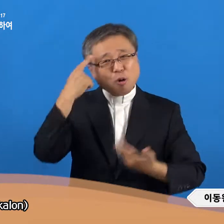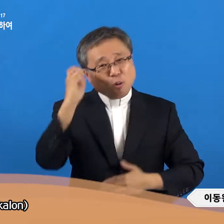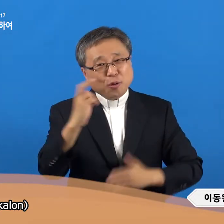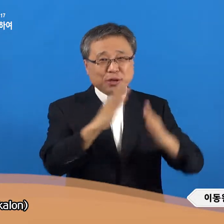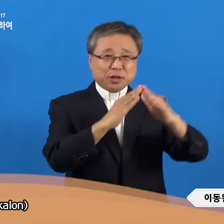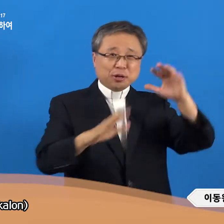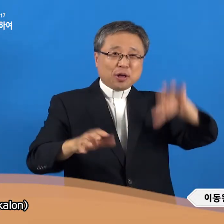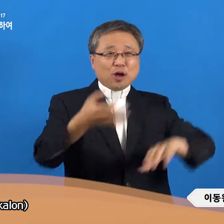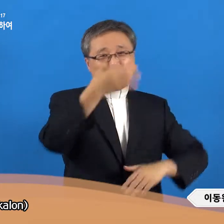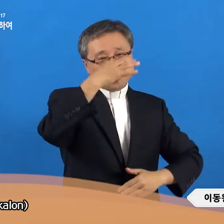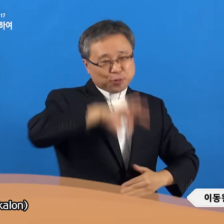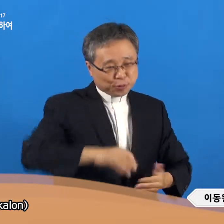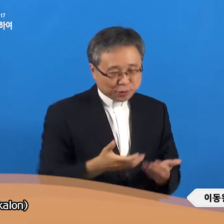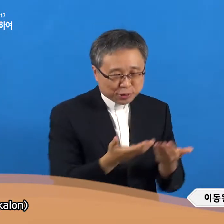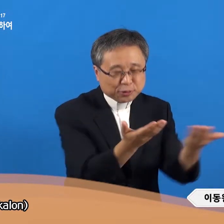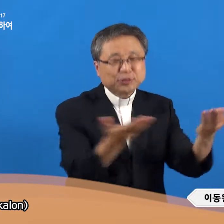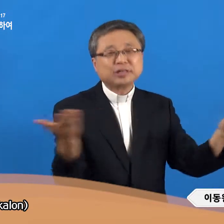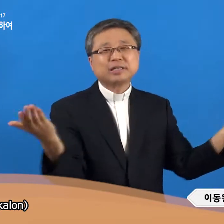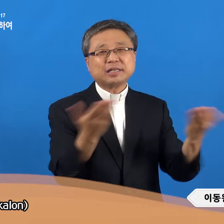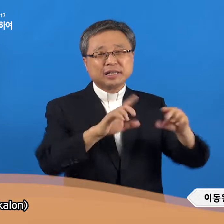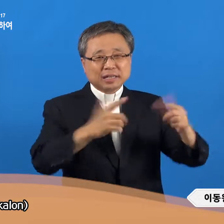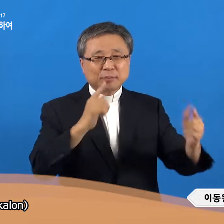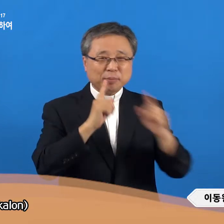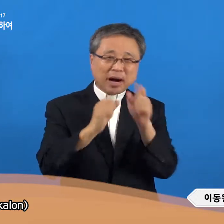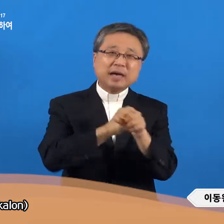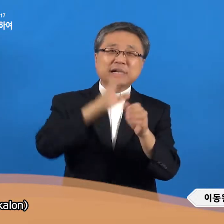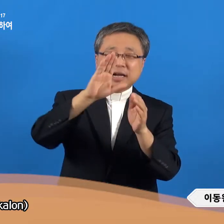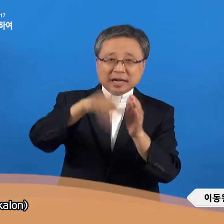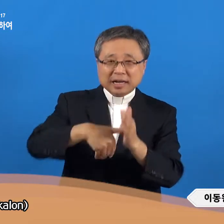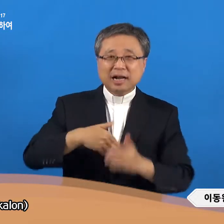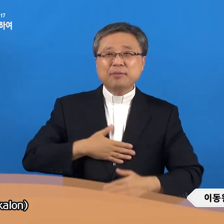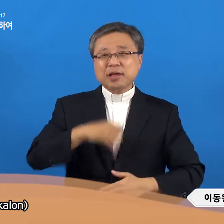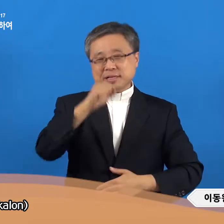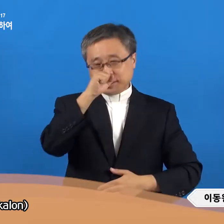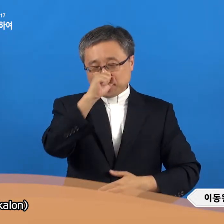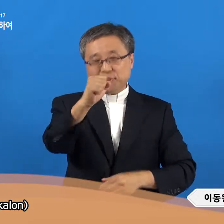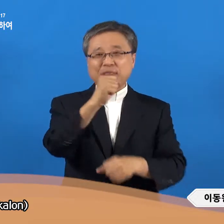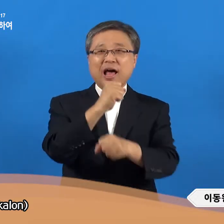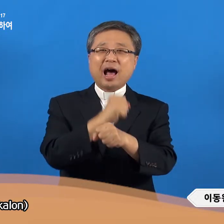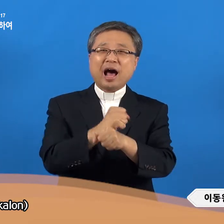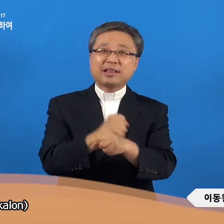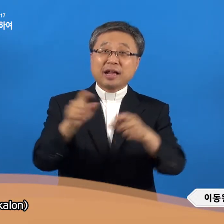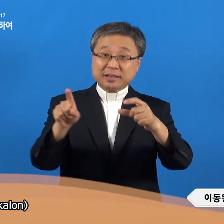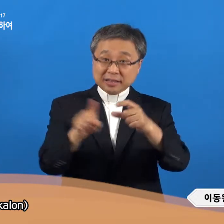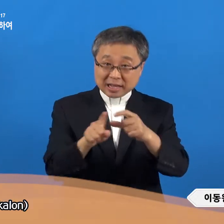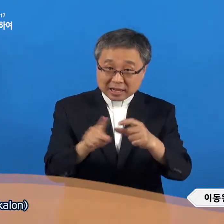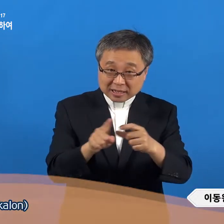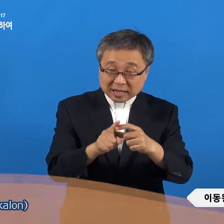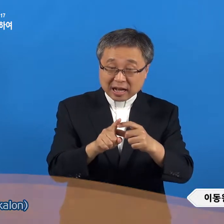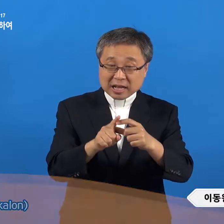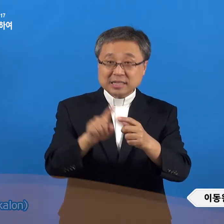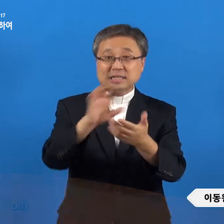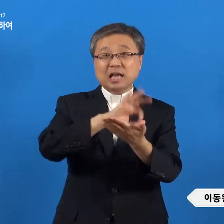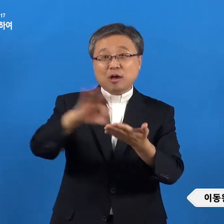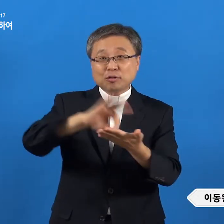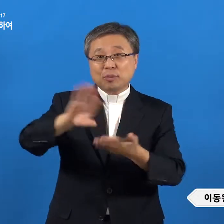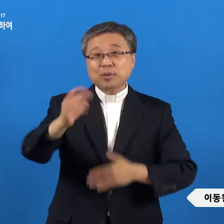이웃들에게 유익을 끼치는 일들을 말할 때 선하다라는 이 단어가 출현하는 것입니다. 그러므로 우리가 어떤